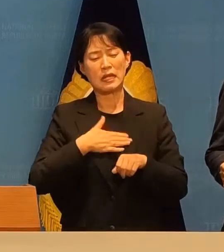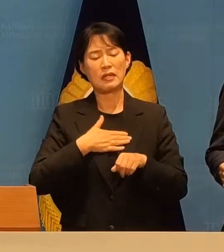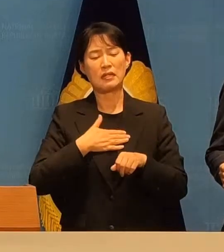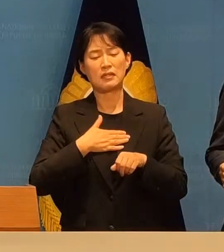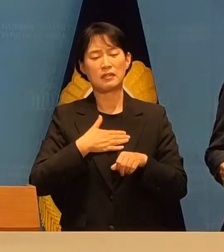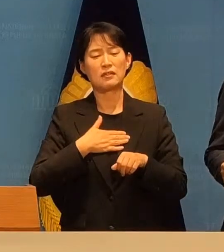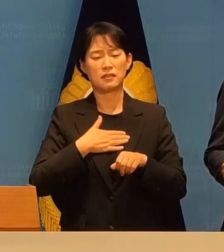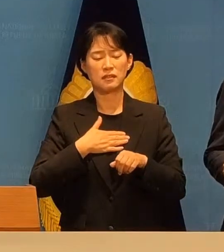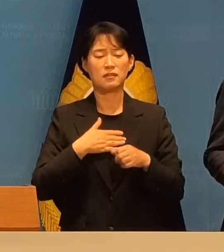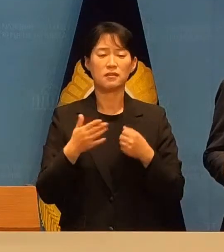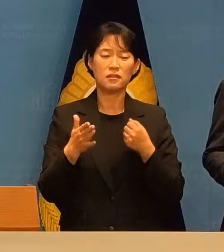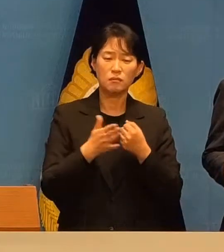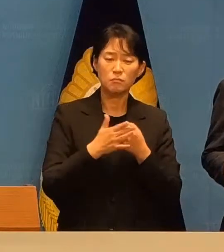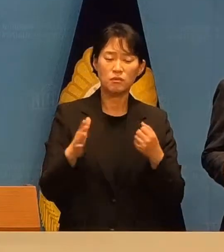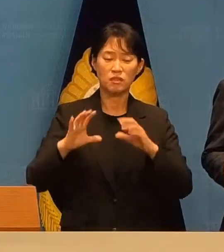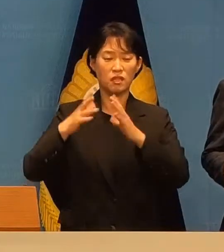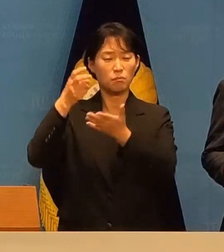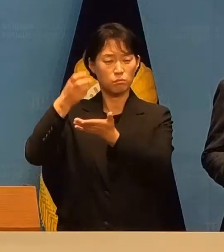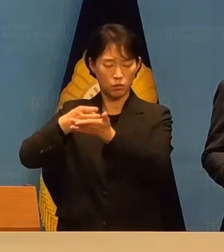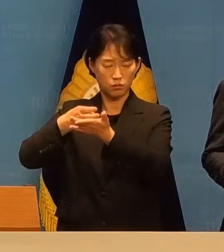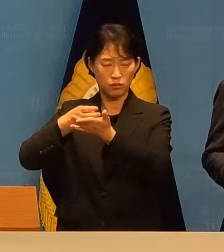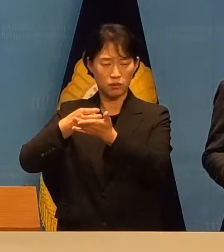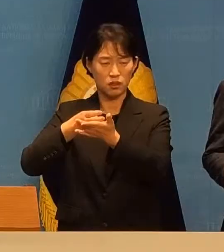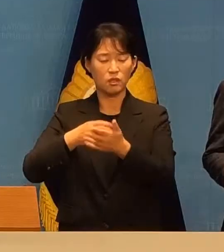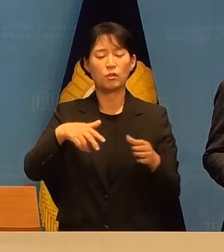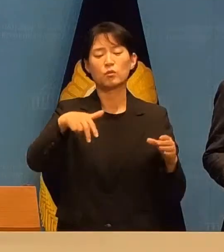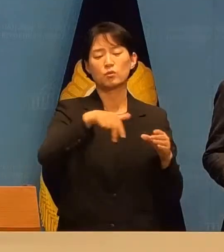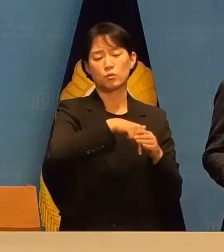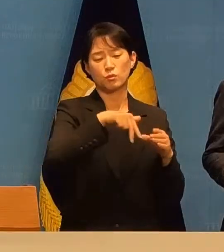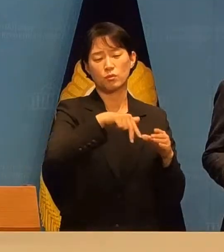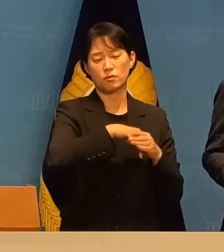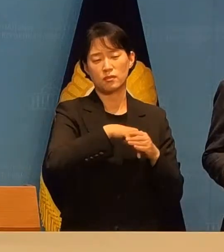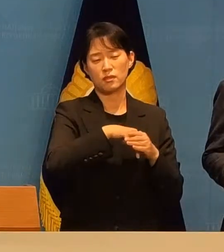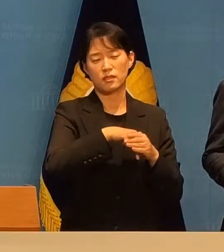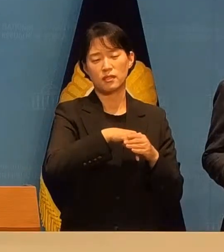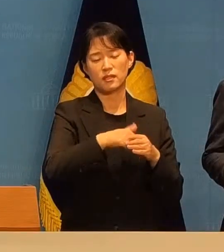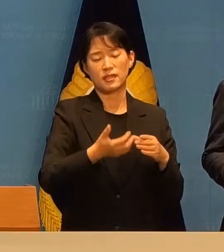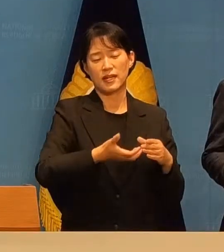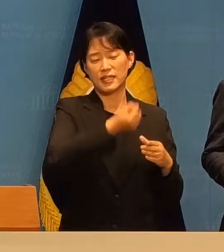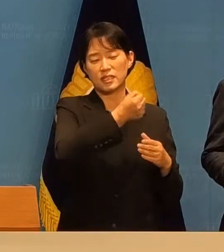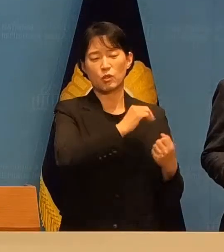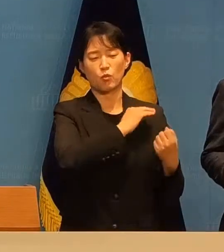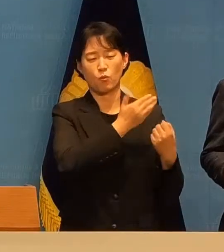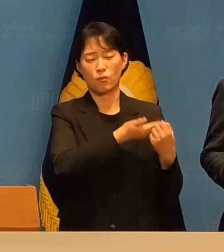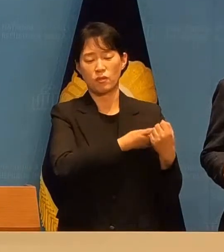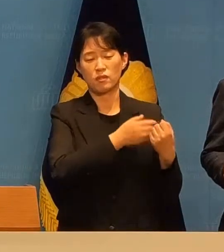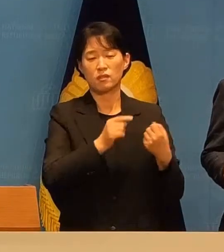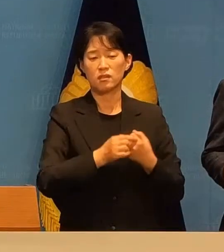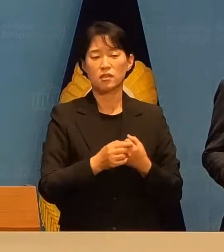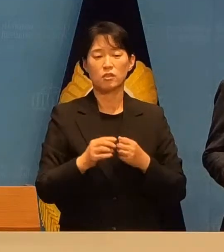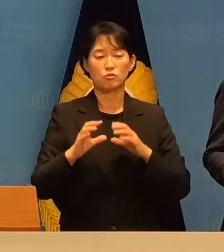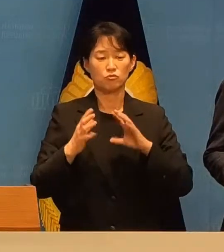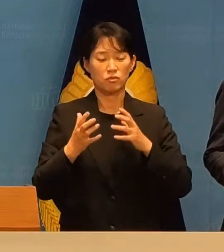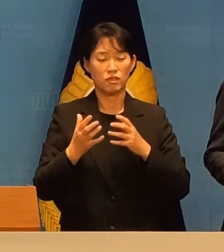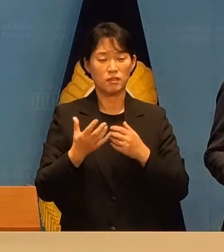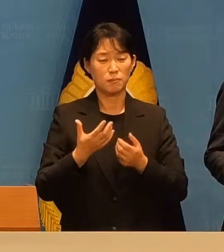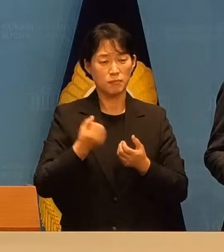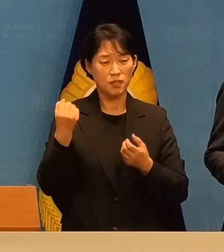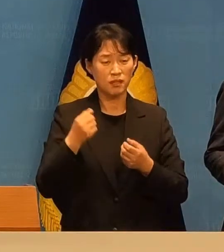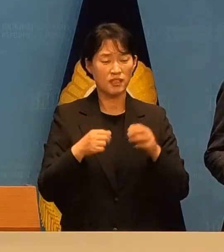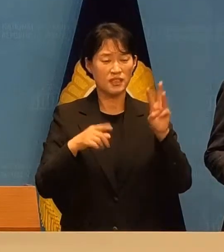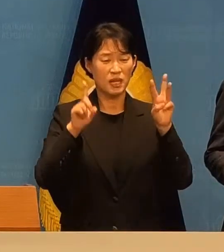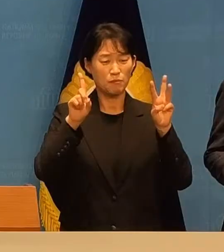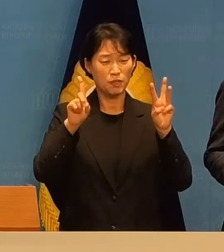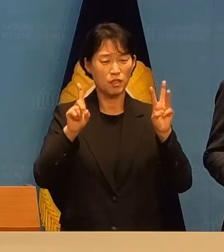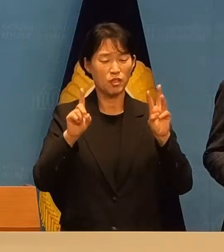있었습니다. 그래서 헌법은 종교를 관리할 권한을 국가에서 뺏었습니다. 3.1운동과